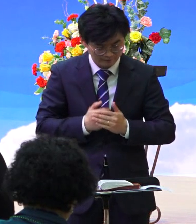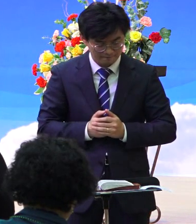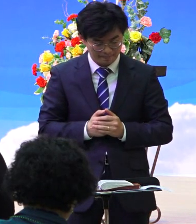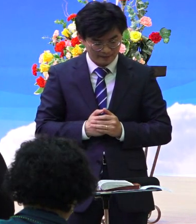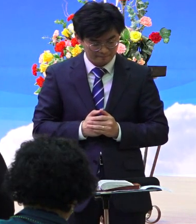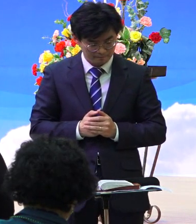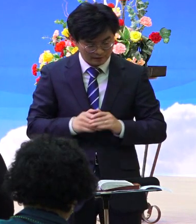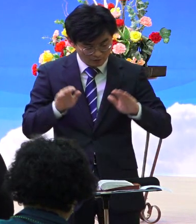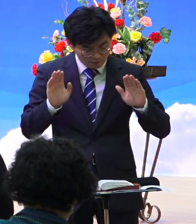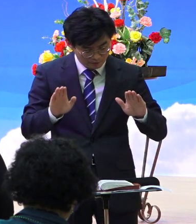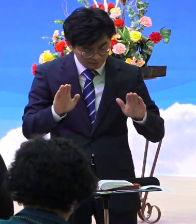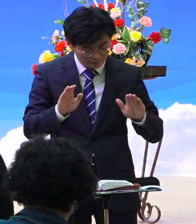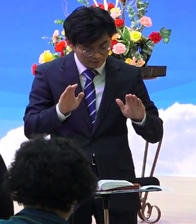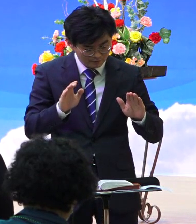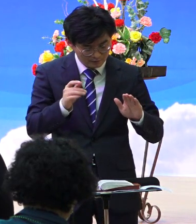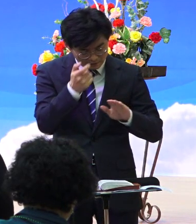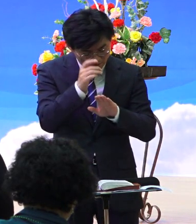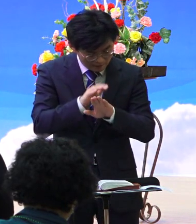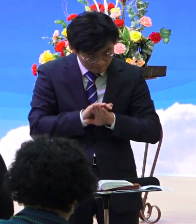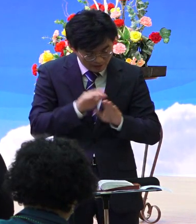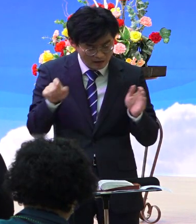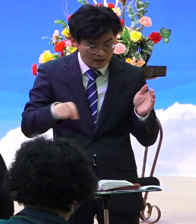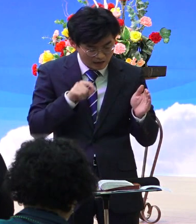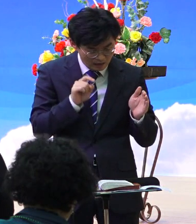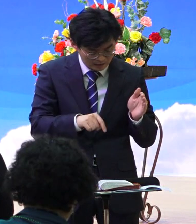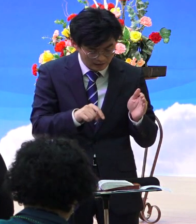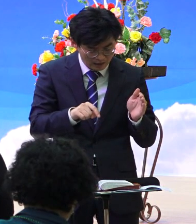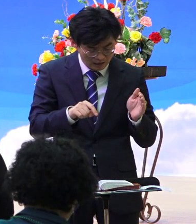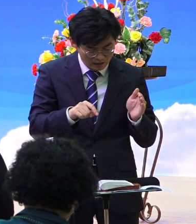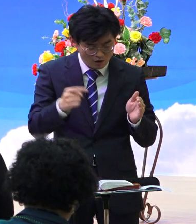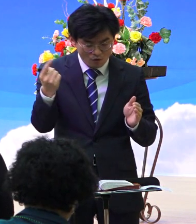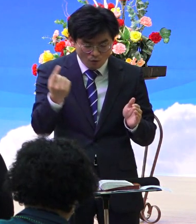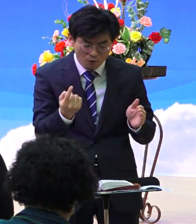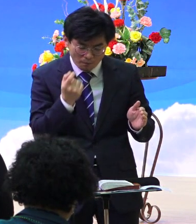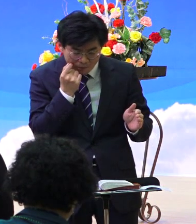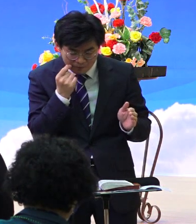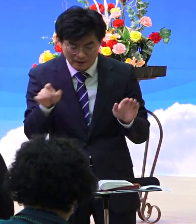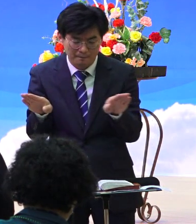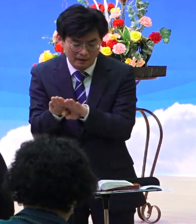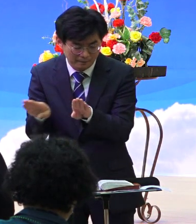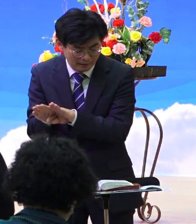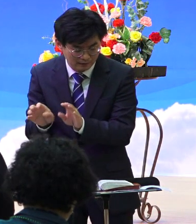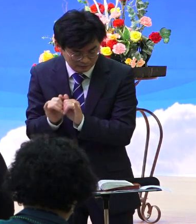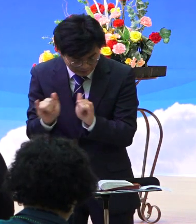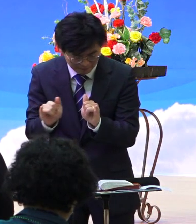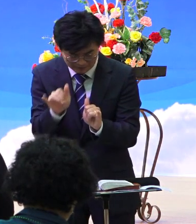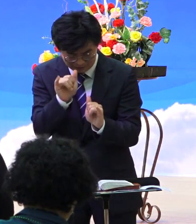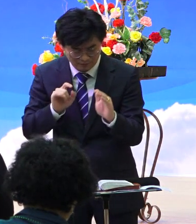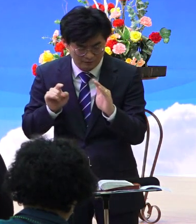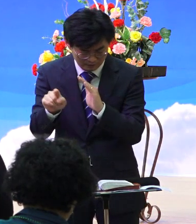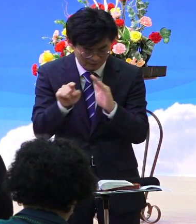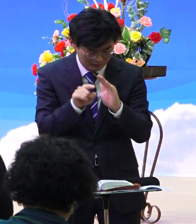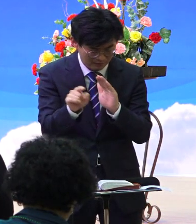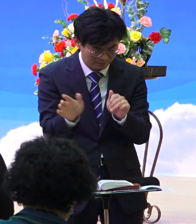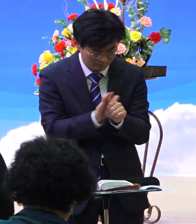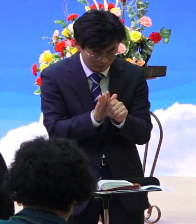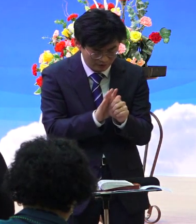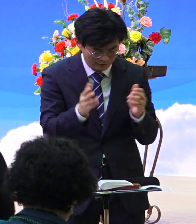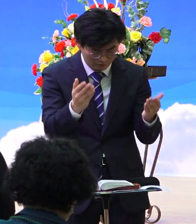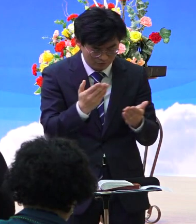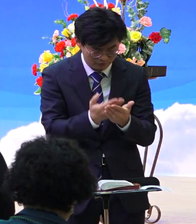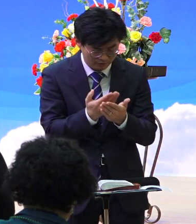이 예배의 자리에 나오고 싶어도 나오지 못한 많은 분들 하나님 위로하여 주시고, 몸의 건강 허락하여 주시고,